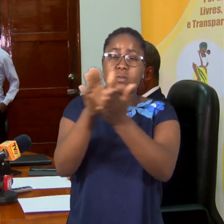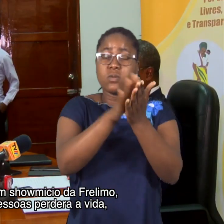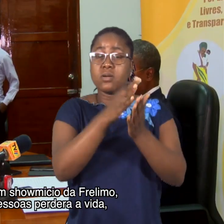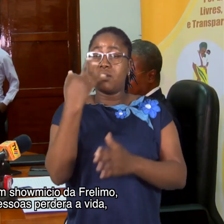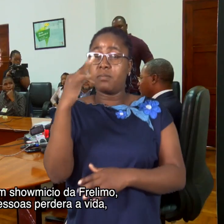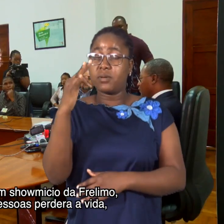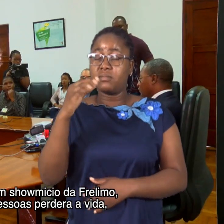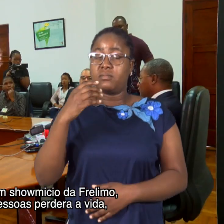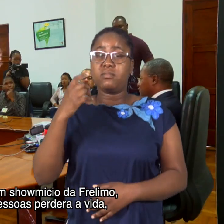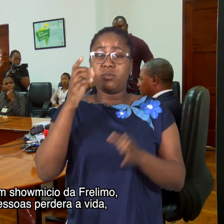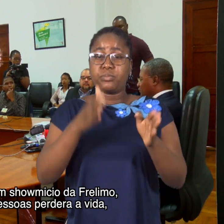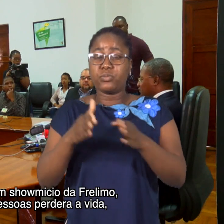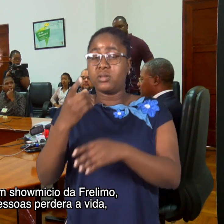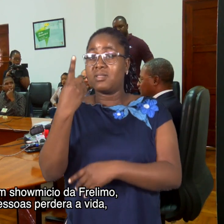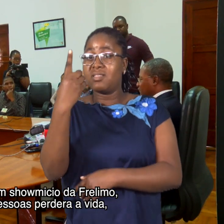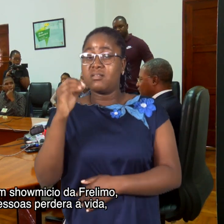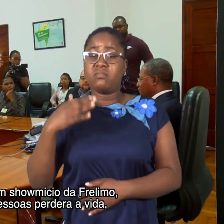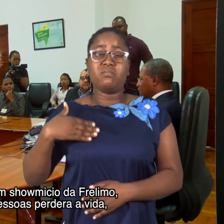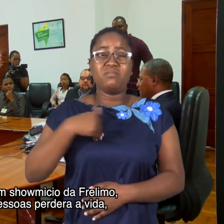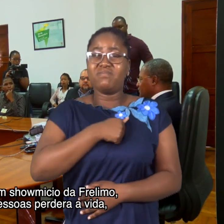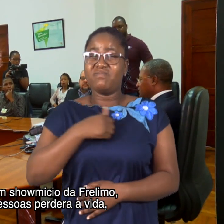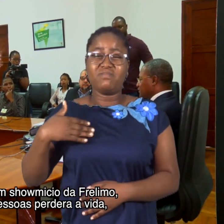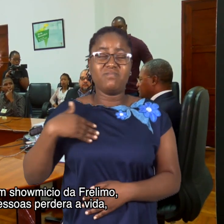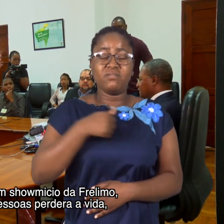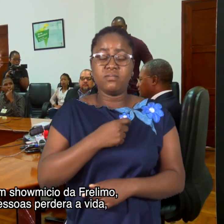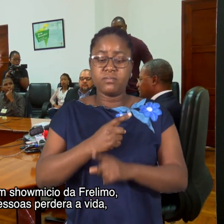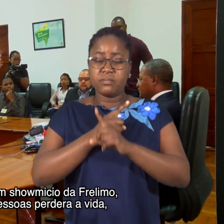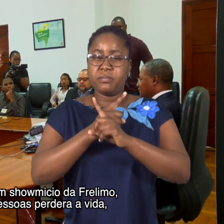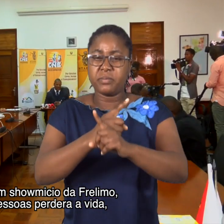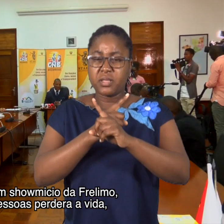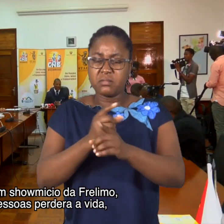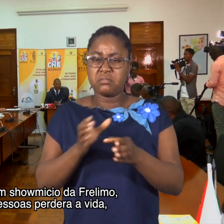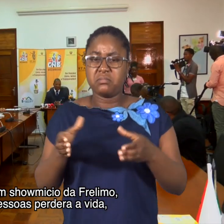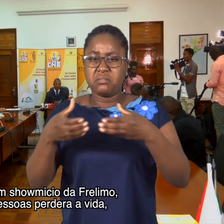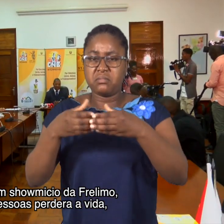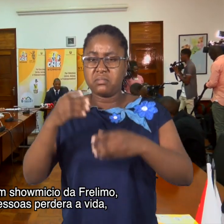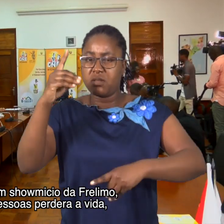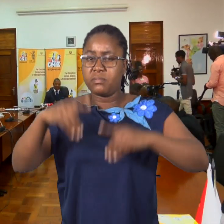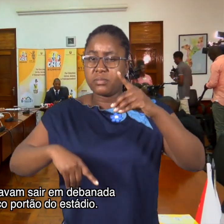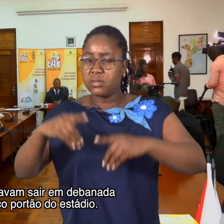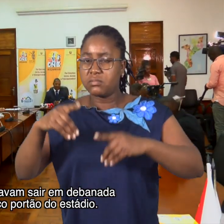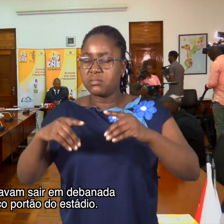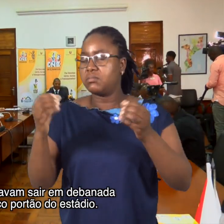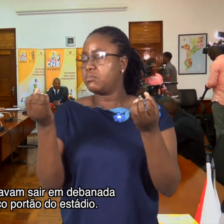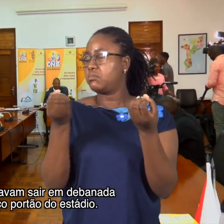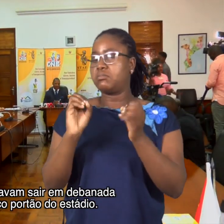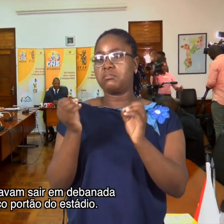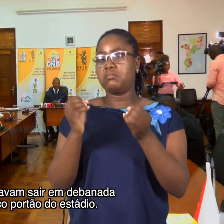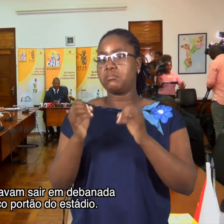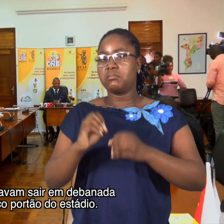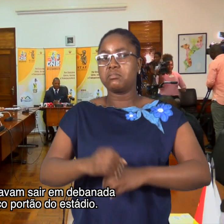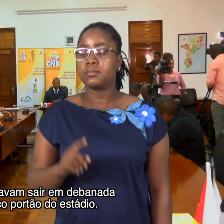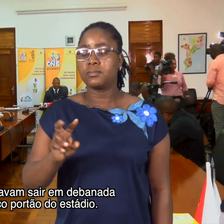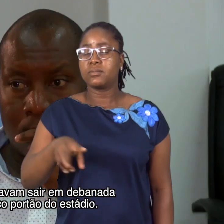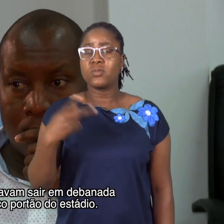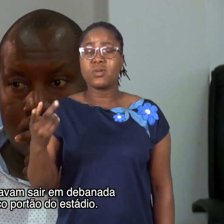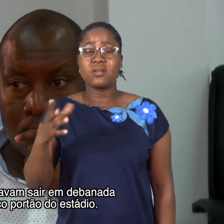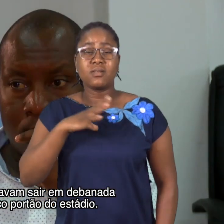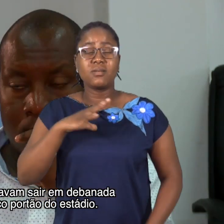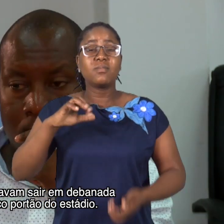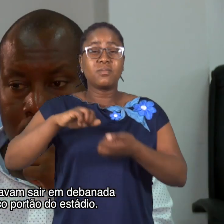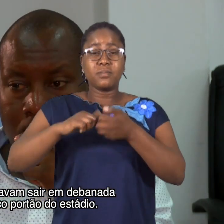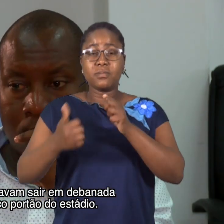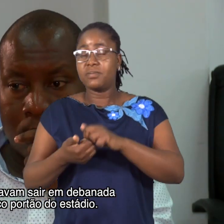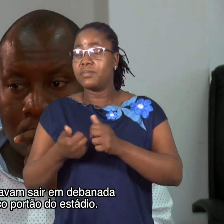Nampula, no final de um showmício da Frunimu, onde 10 pessoas perderam a vida quando tentavam sair em debanada